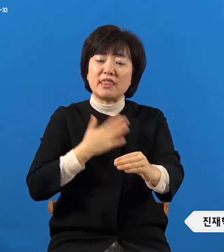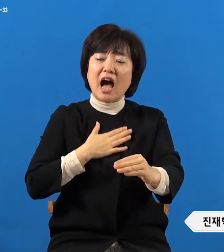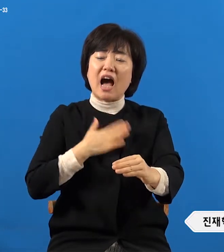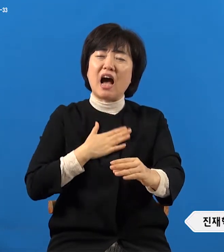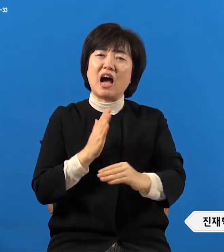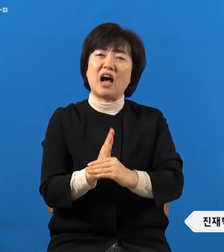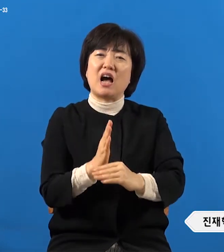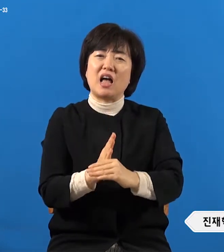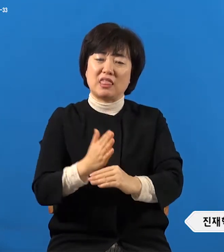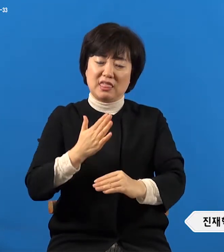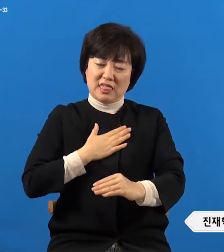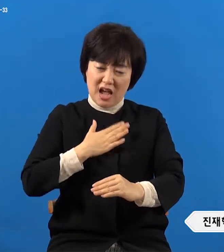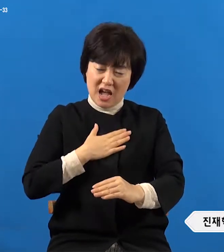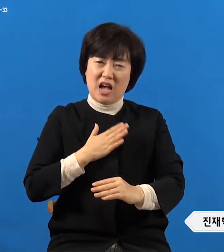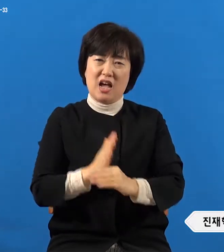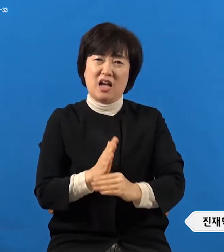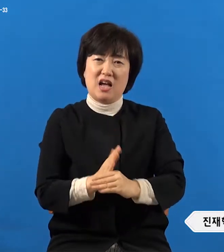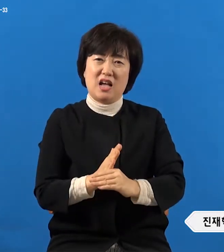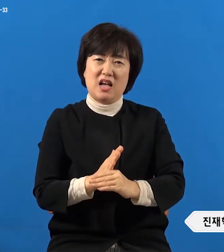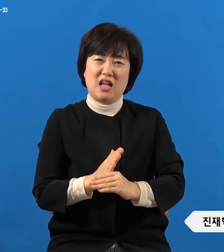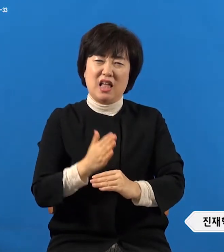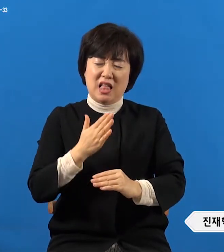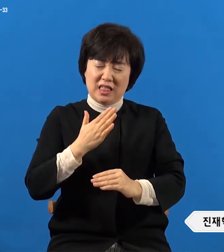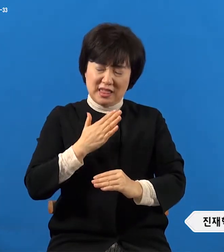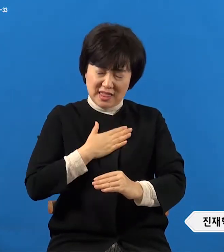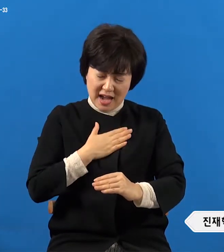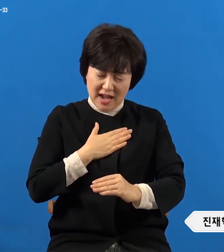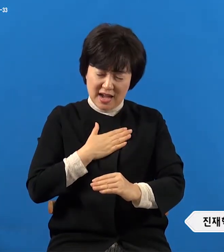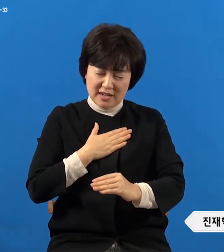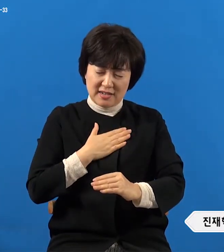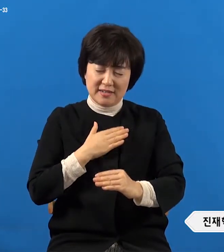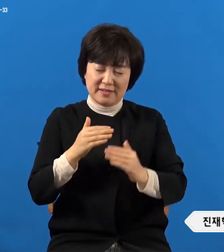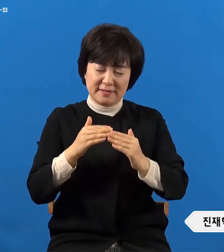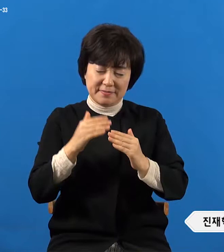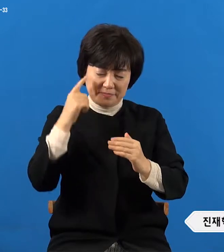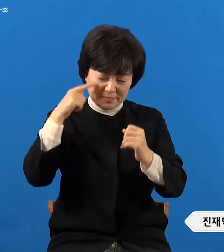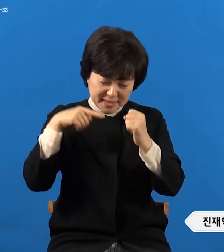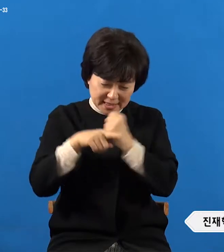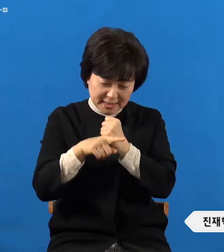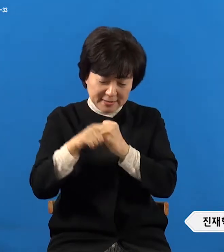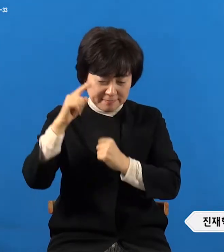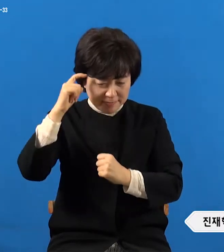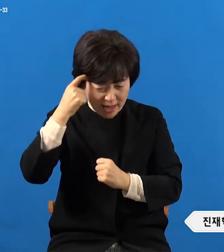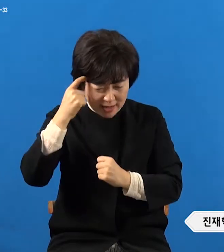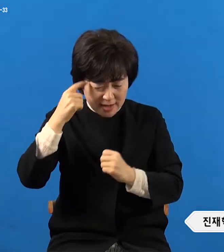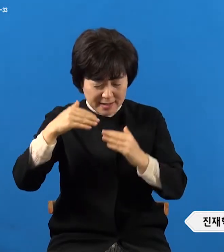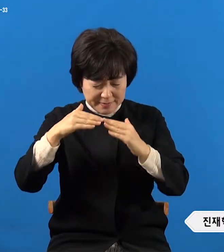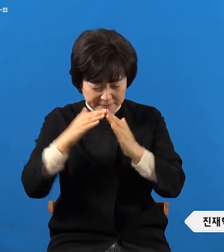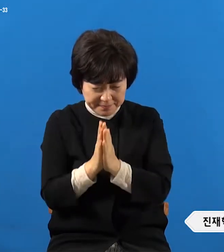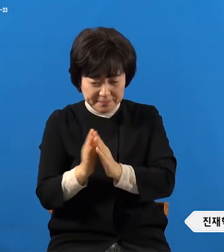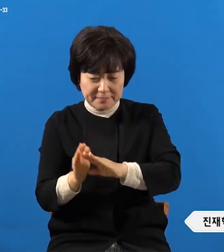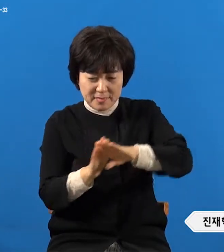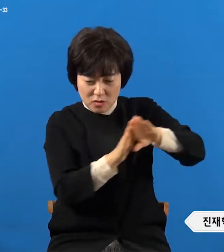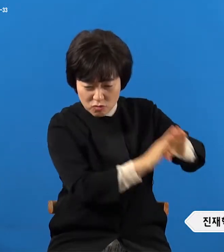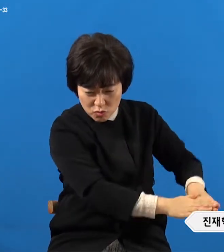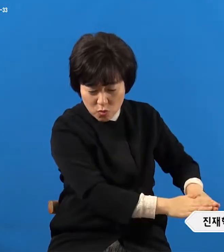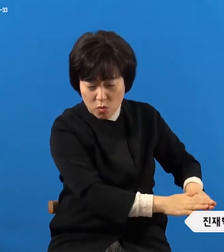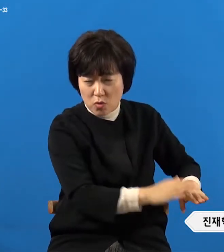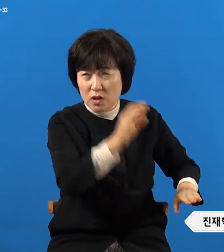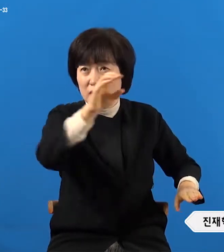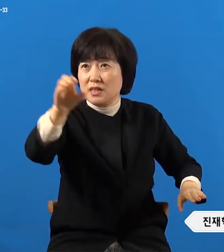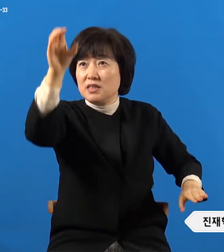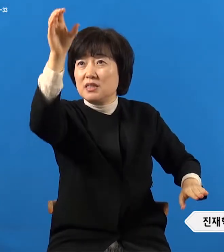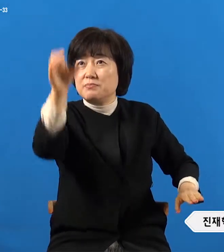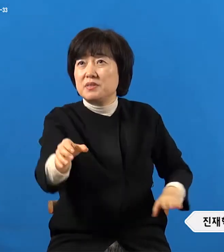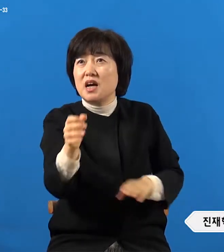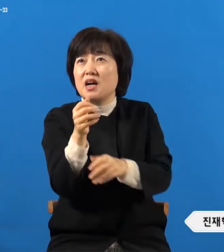내 자신을 부인하고 주님의 뜻을 따라 십자가를 지고 주님을 쫓아야